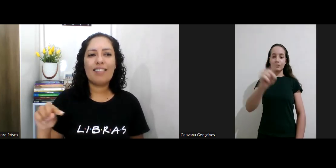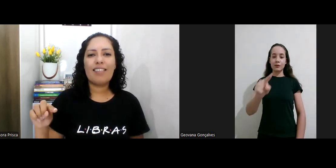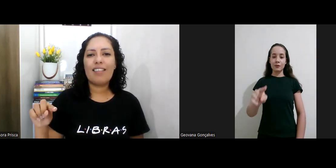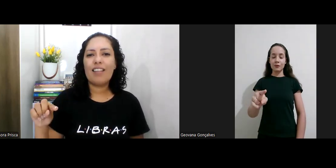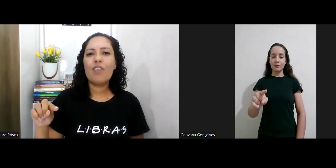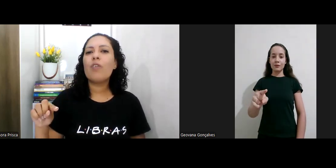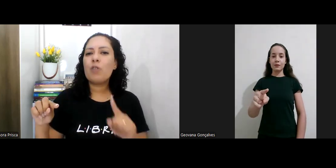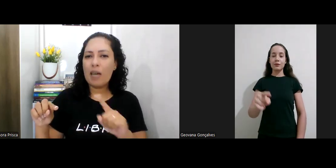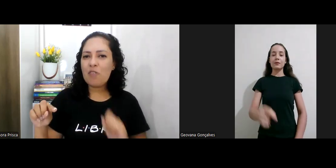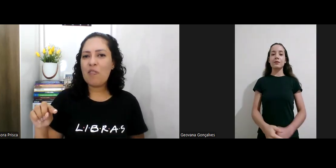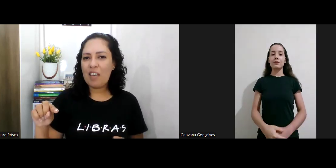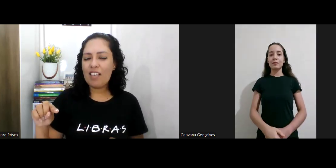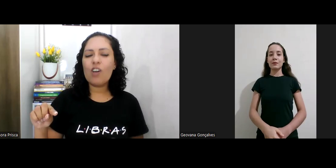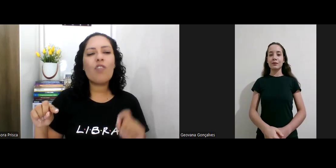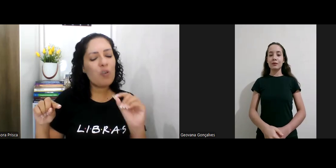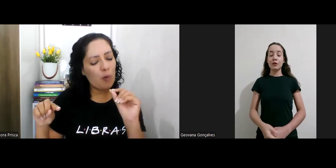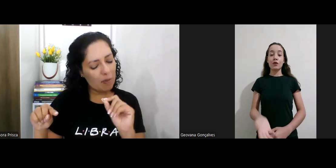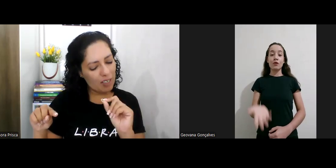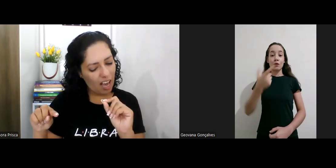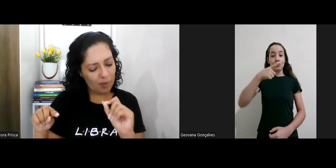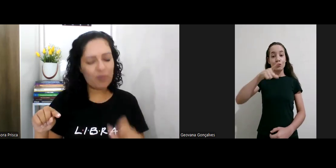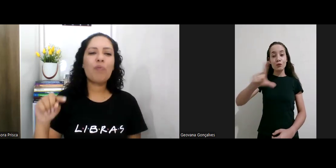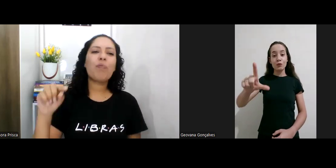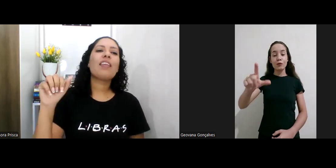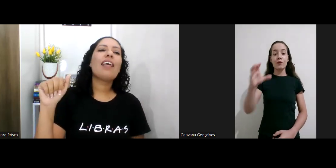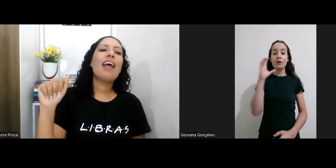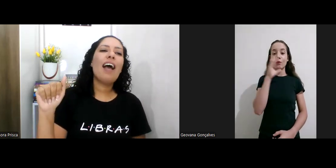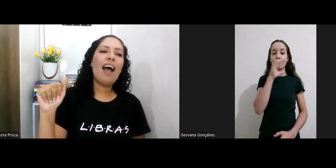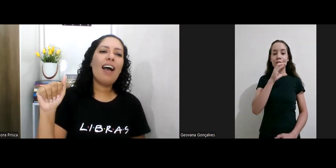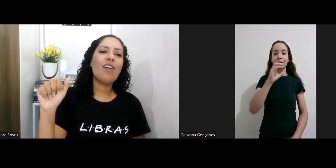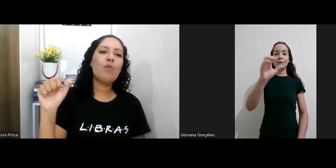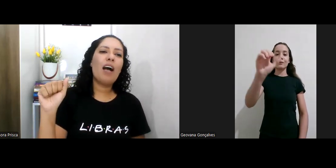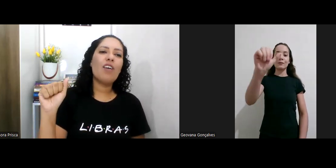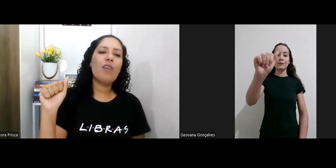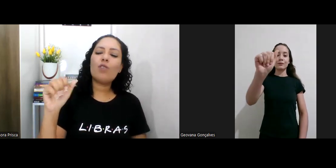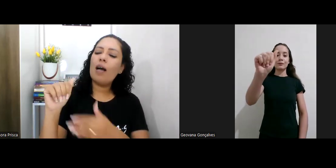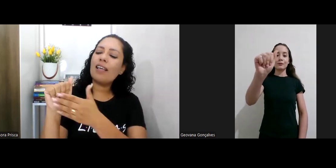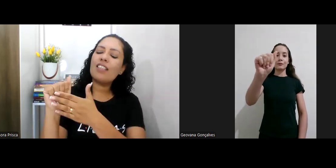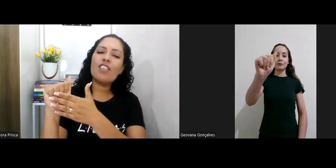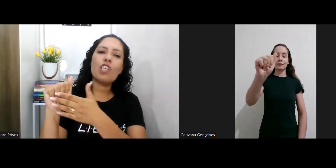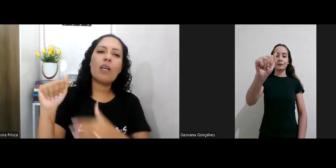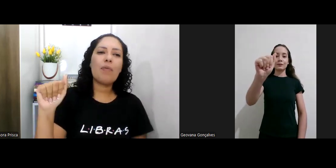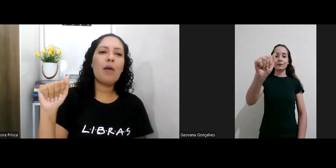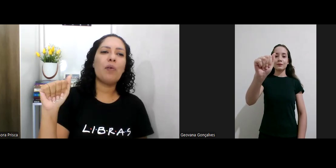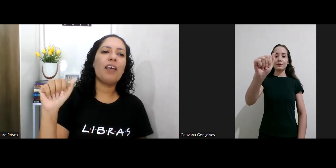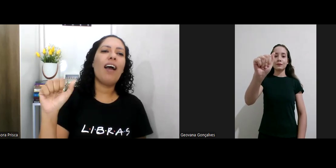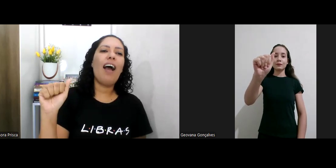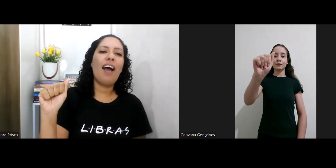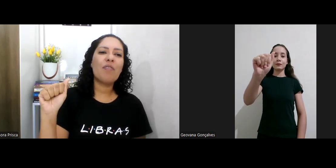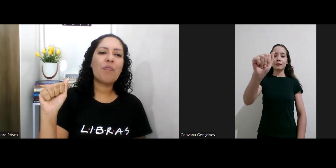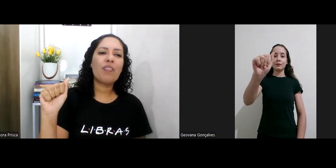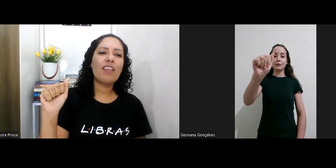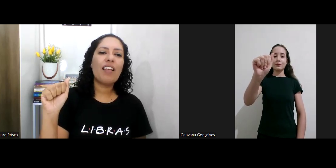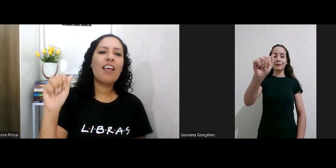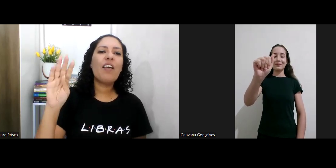Z. Vamos mais uma vez? Agora eu vou fazer um pouquinho mais rápido. A ou A, eu faço A, que sim, gente, por causa da minha unha.